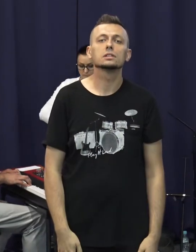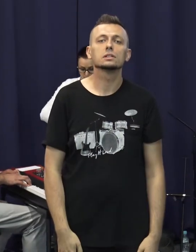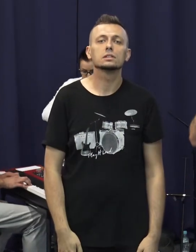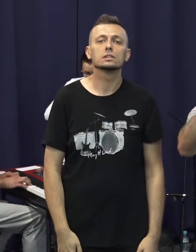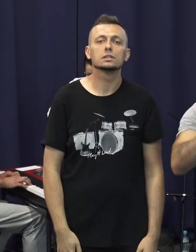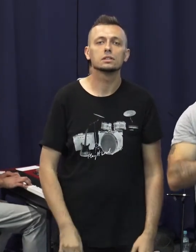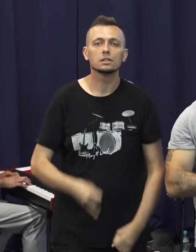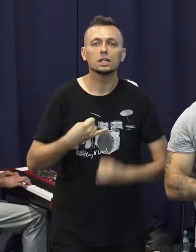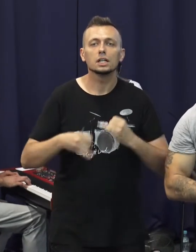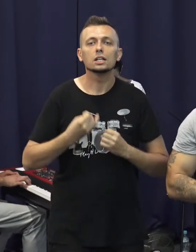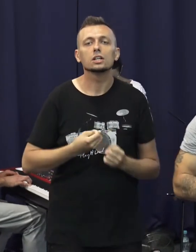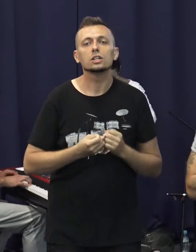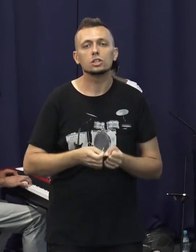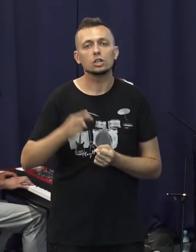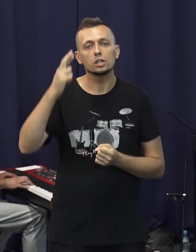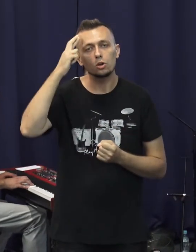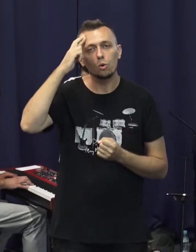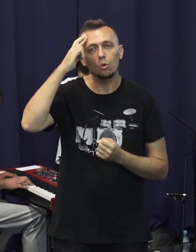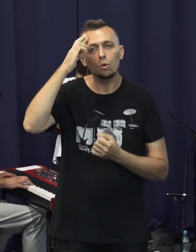I jeżeli uwierzysz w to